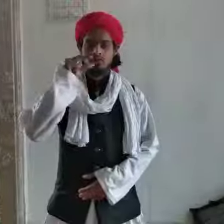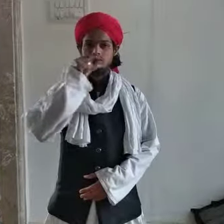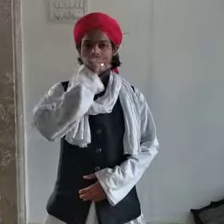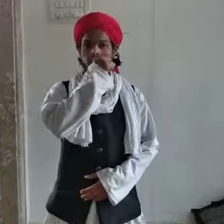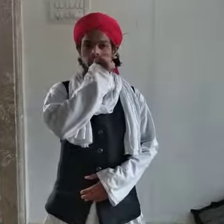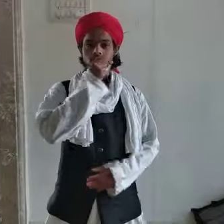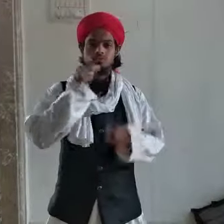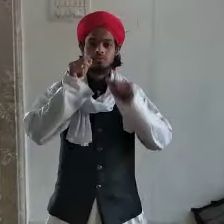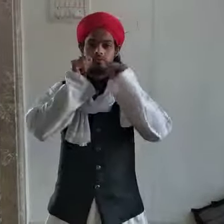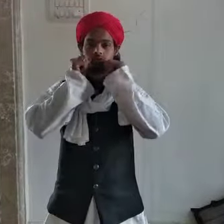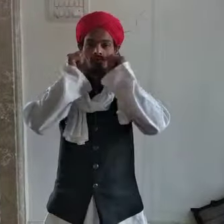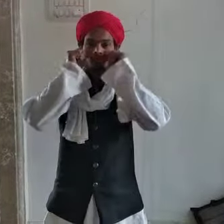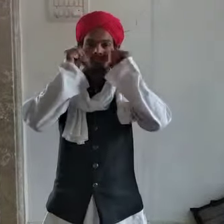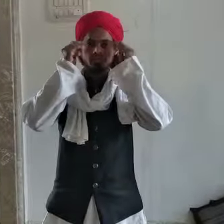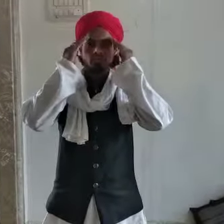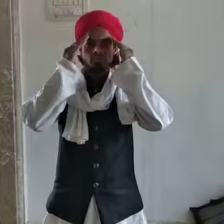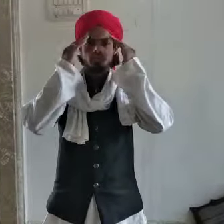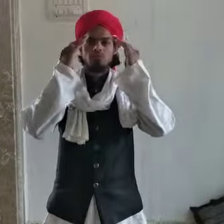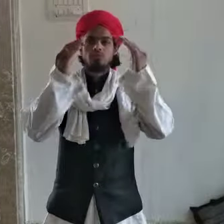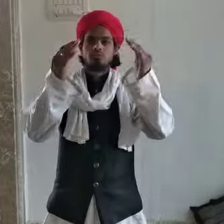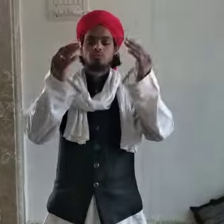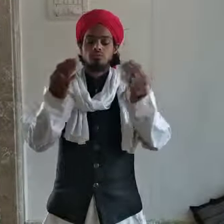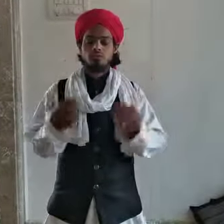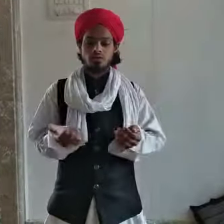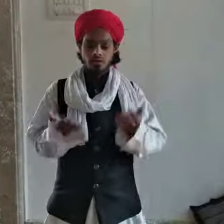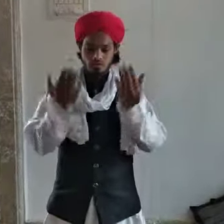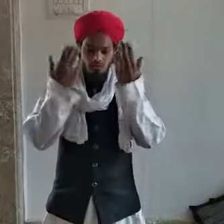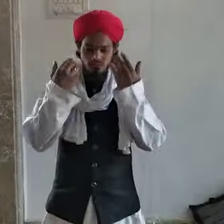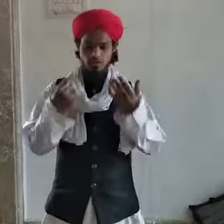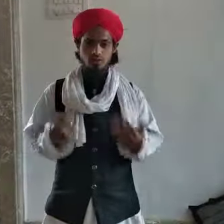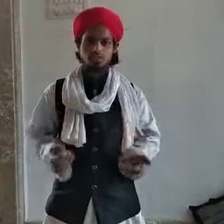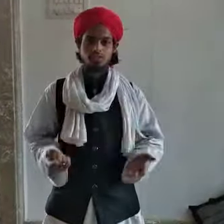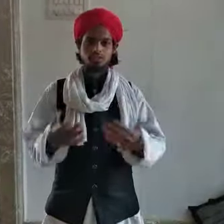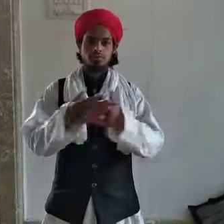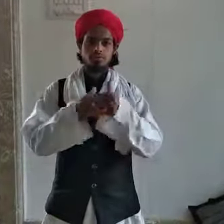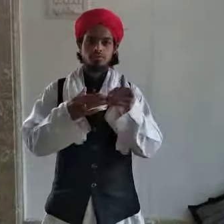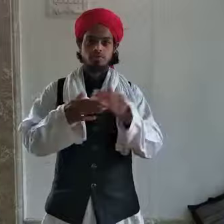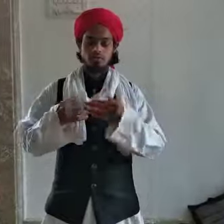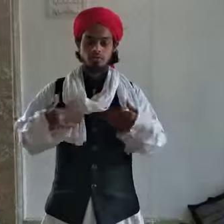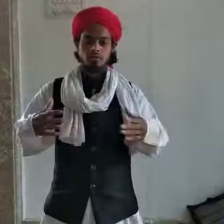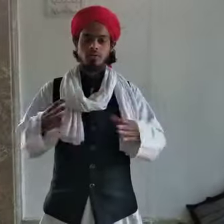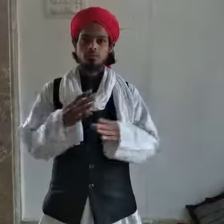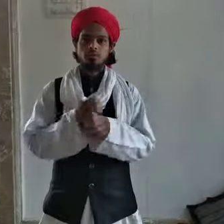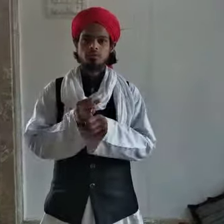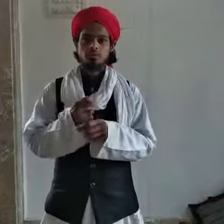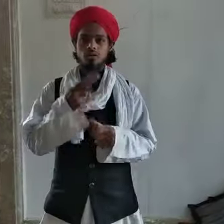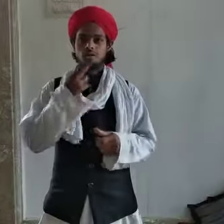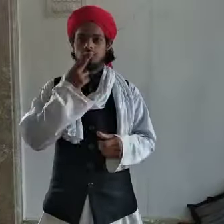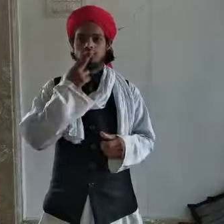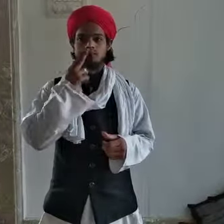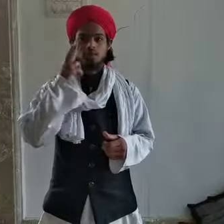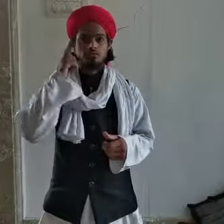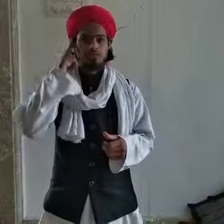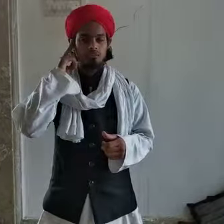الله الرحمن الرحيم الصلاة والسلام عليك الحمد لله سب یہاں پر ہم سب بیت اسلام